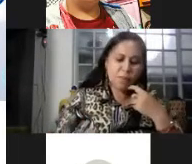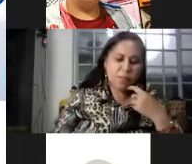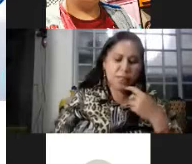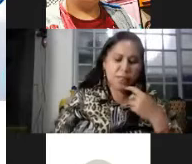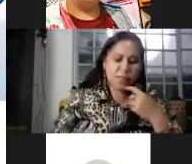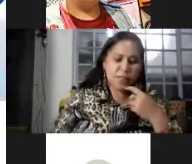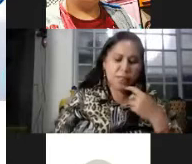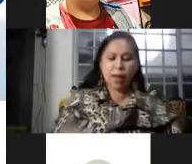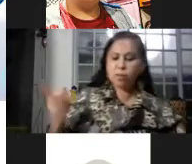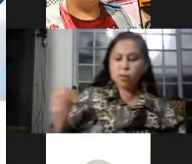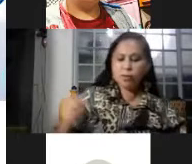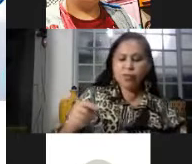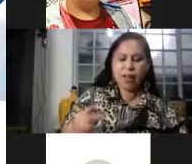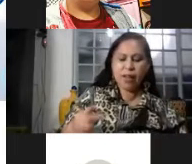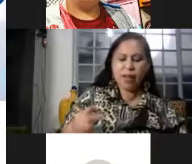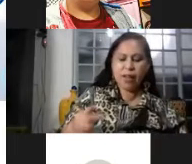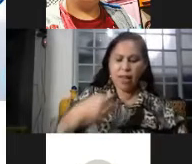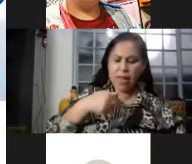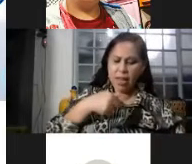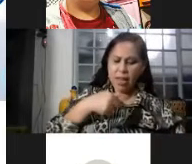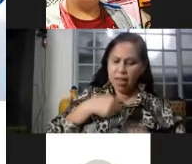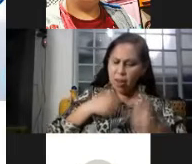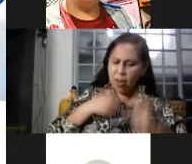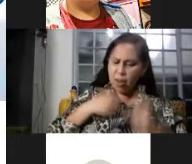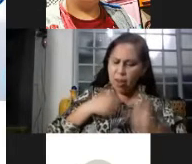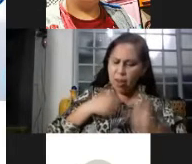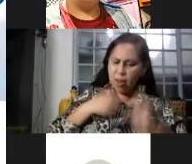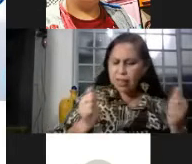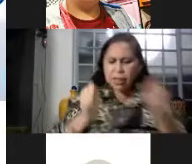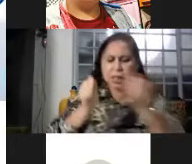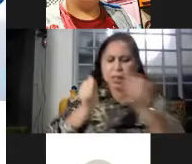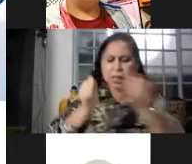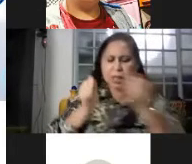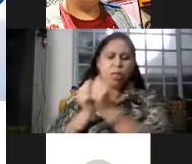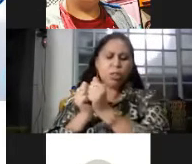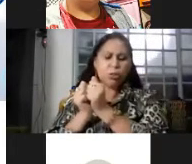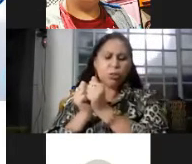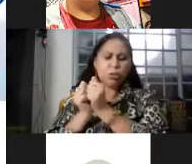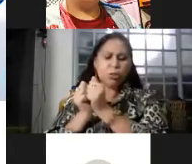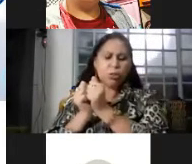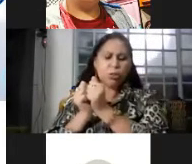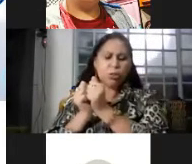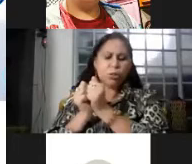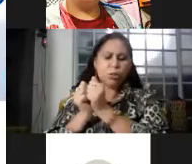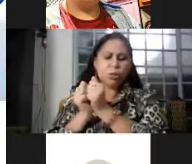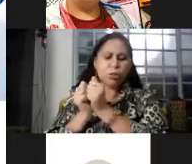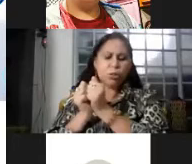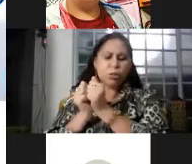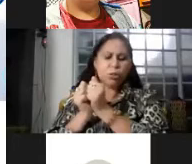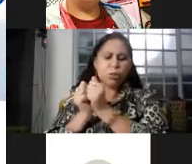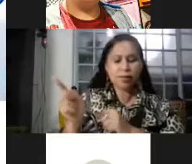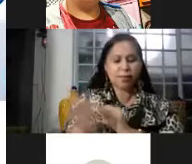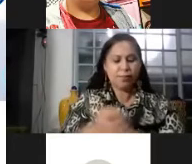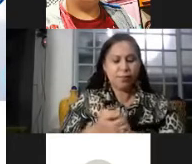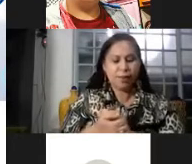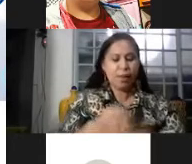Aí uma diz, aí o outro fala, eu posso ir junto de vocês